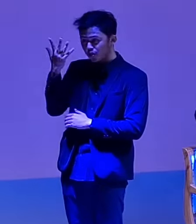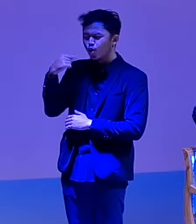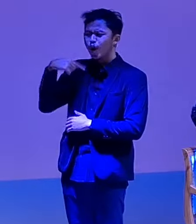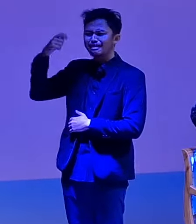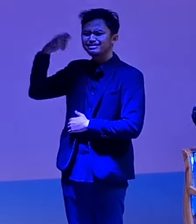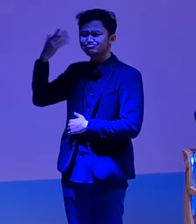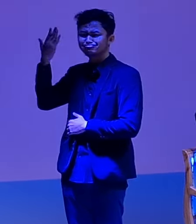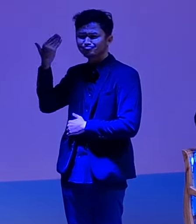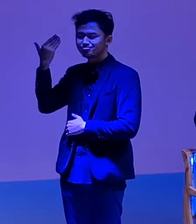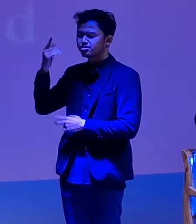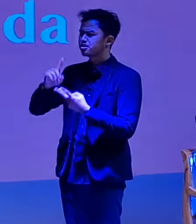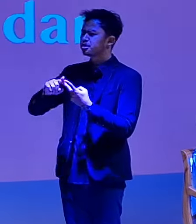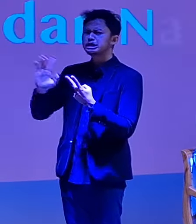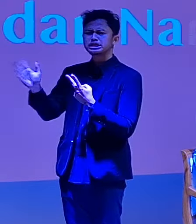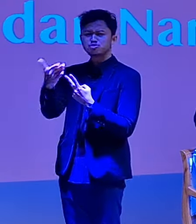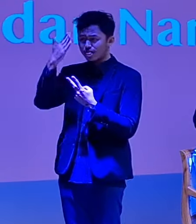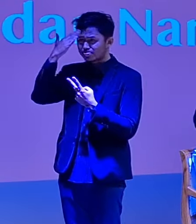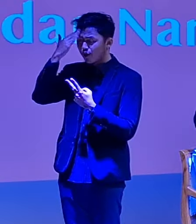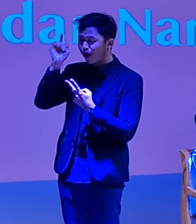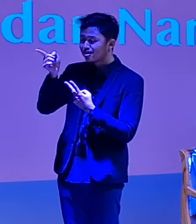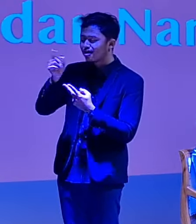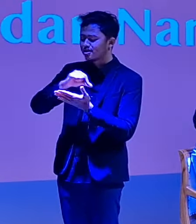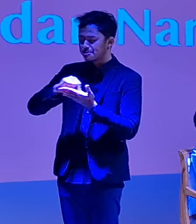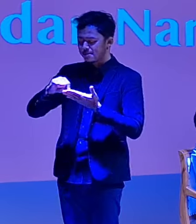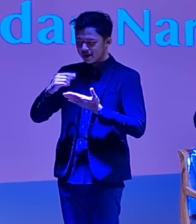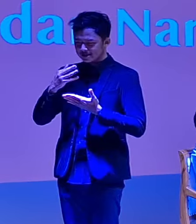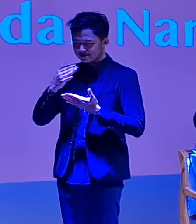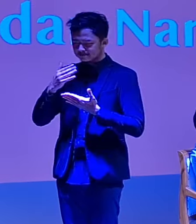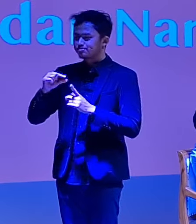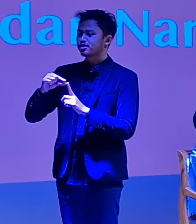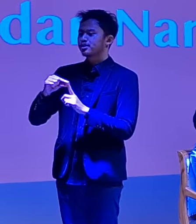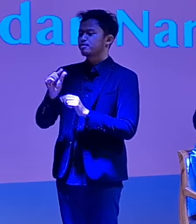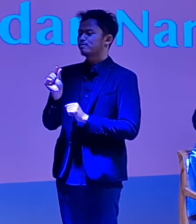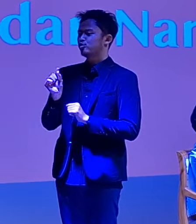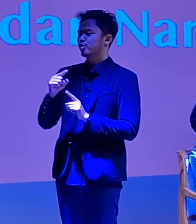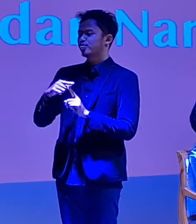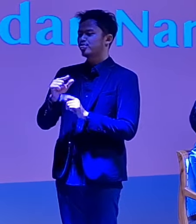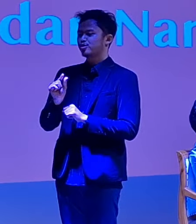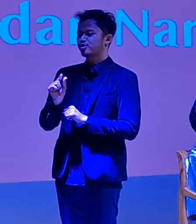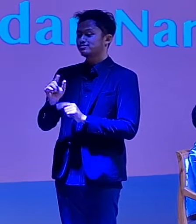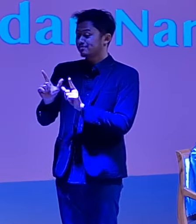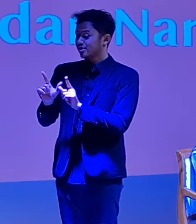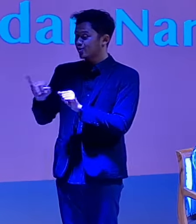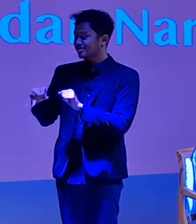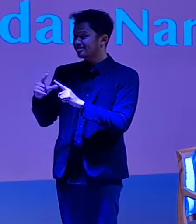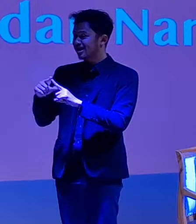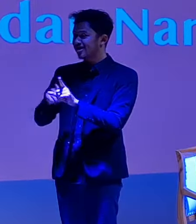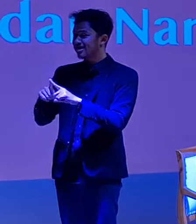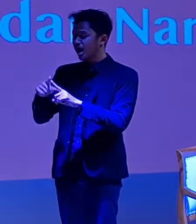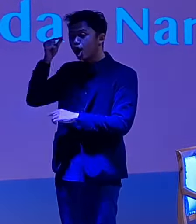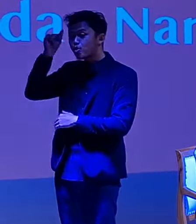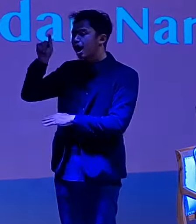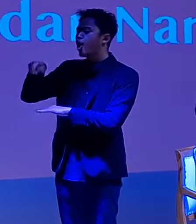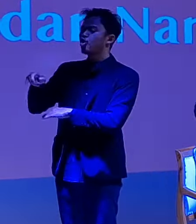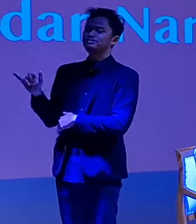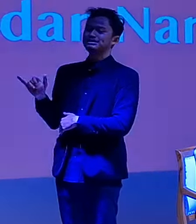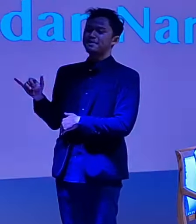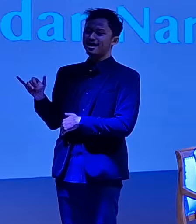Satu lagi yang semua orang mungkin tahu, yaitu Putu Wijaya. Jadi Fakultas Hukum juga ya? Fakultas Hukum juga.